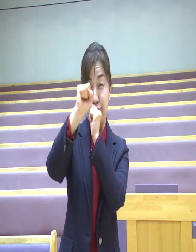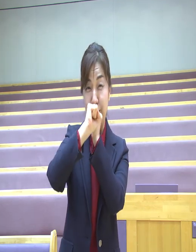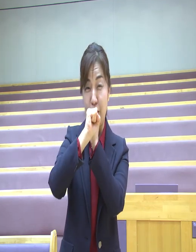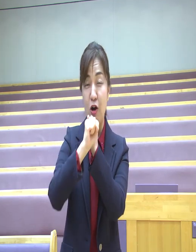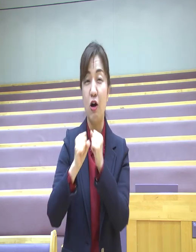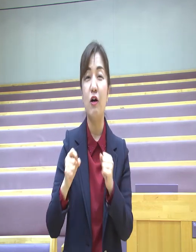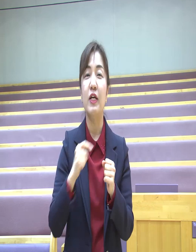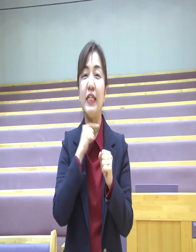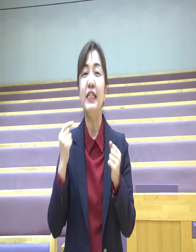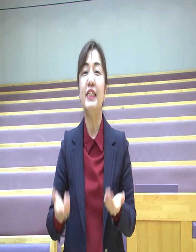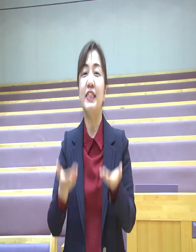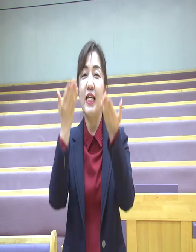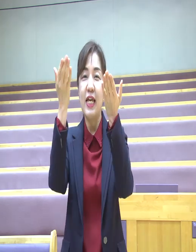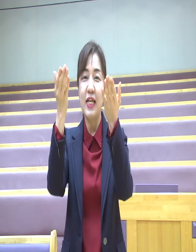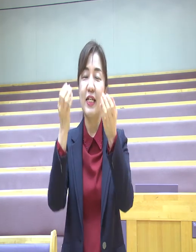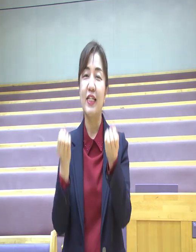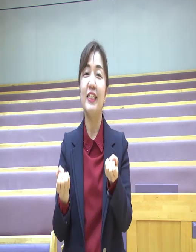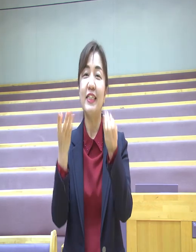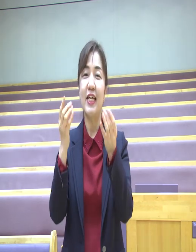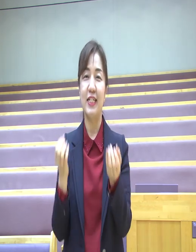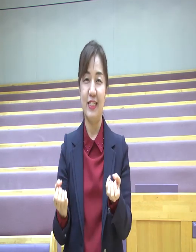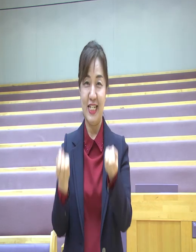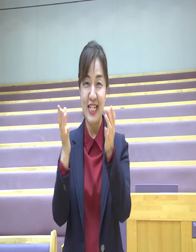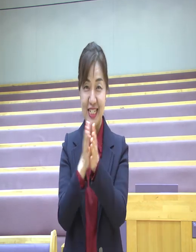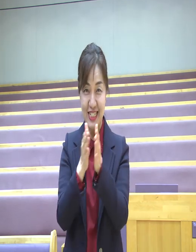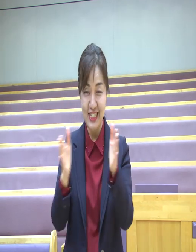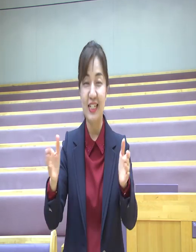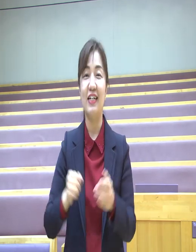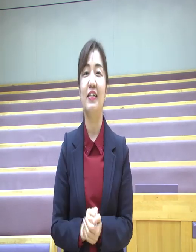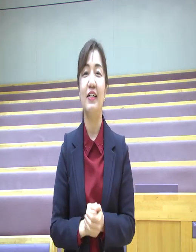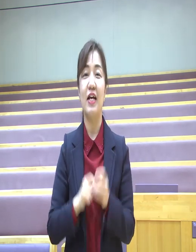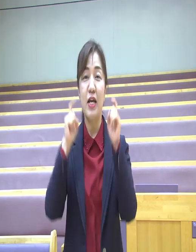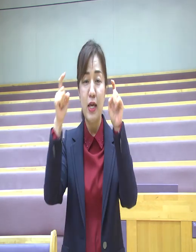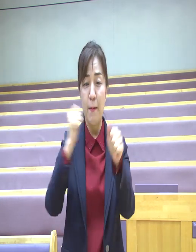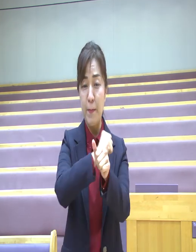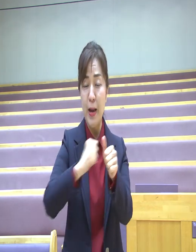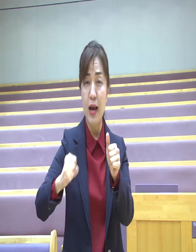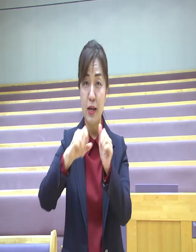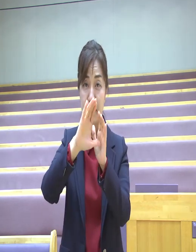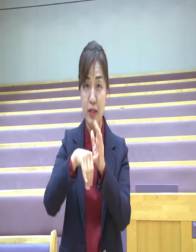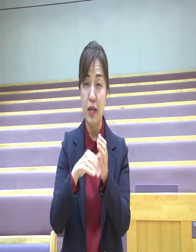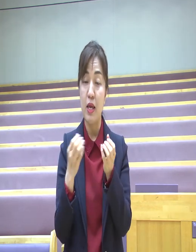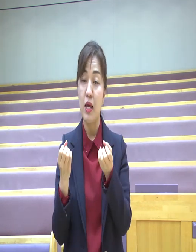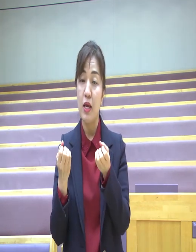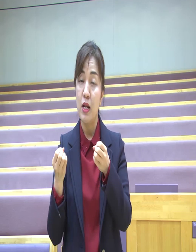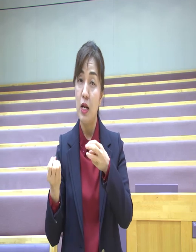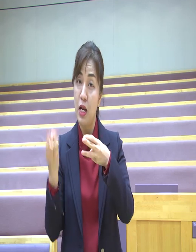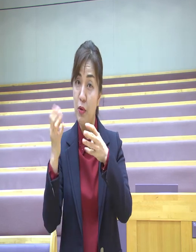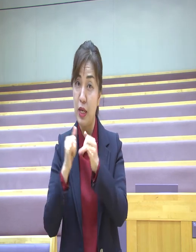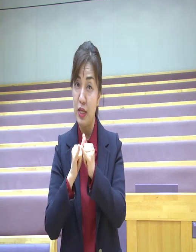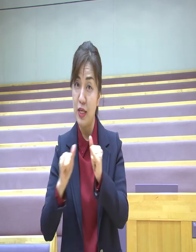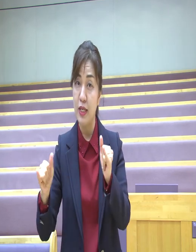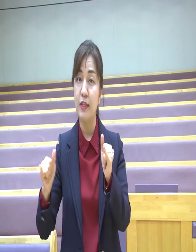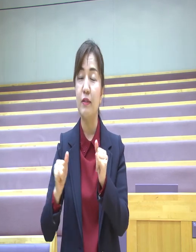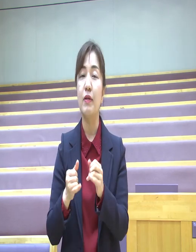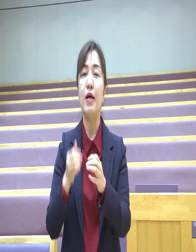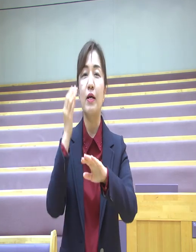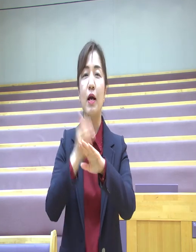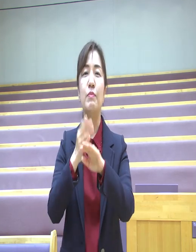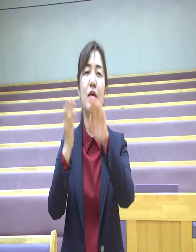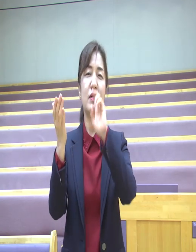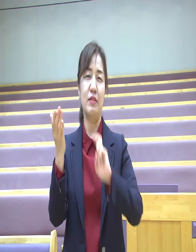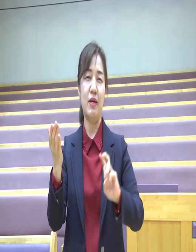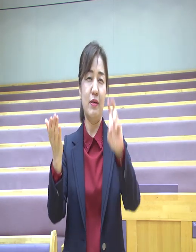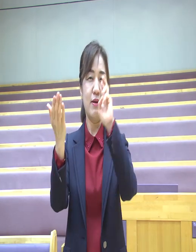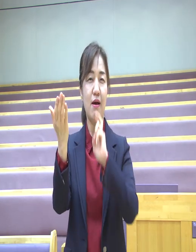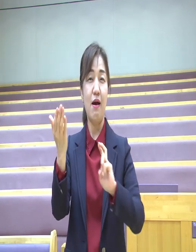불어 희생 제사가 시작됨을 알리지요. 양이 도살되는 동안 레위인들은 주악에 맞추어